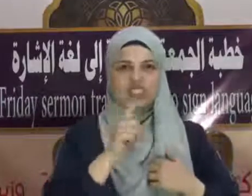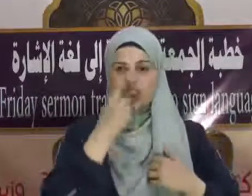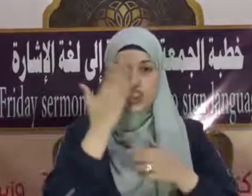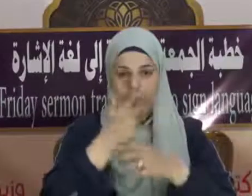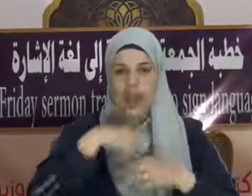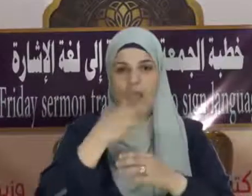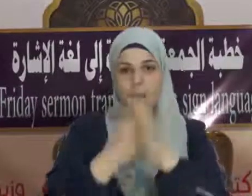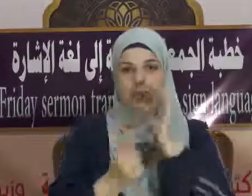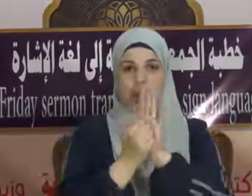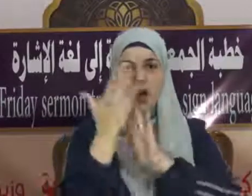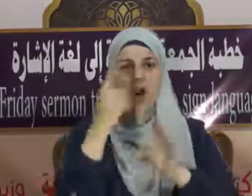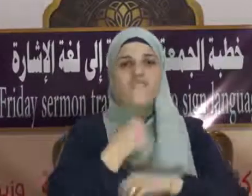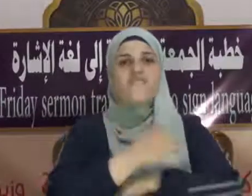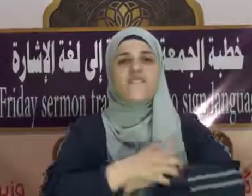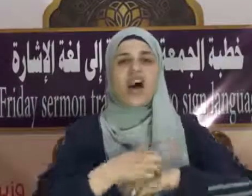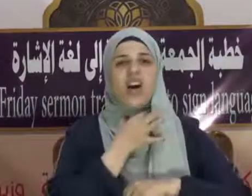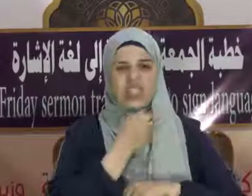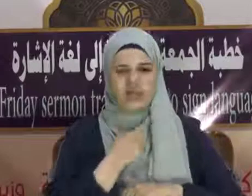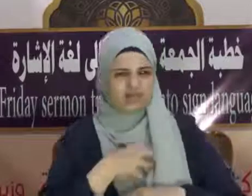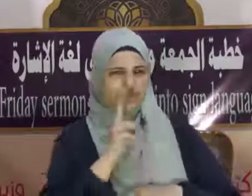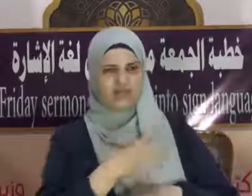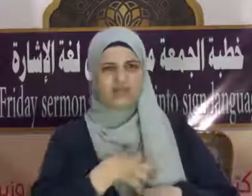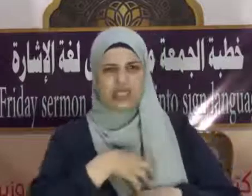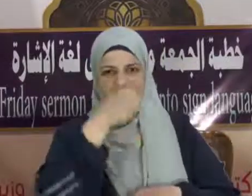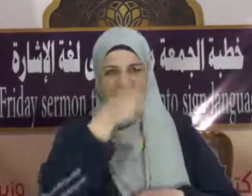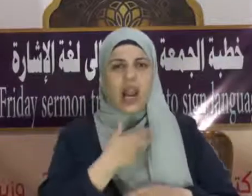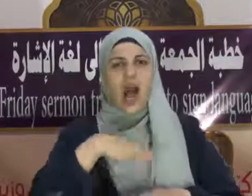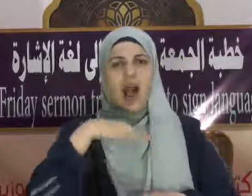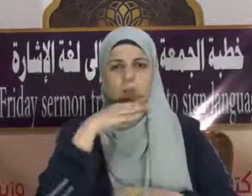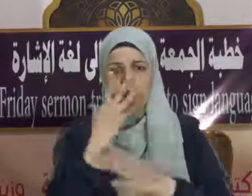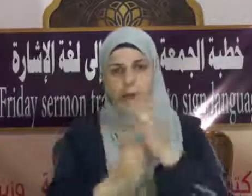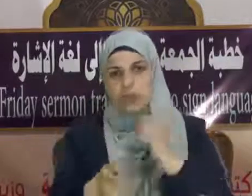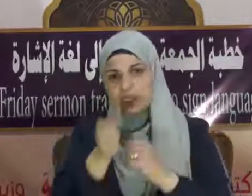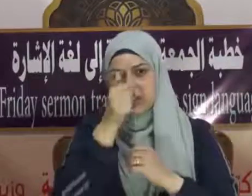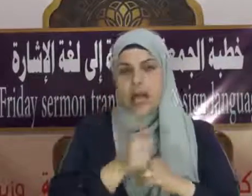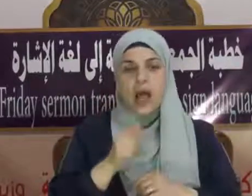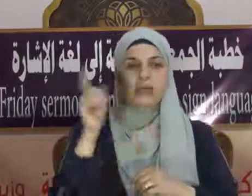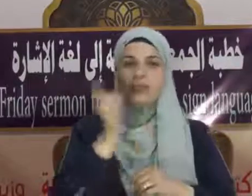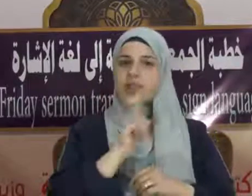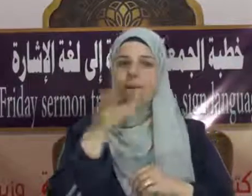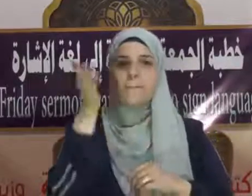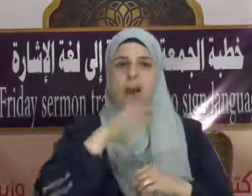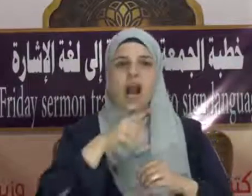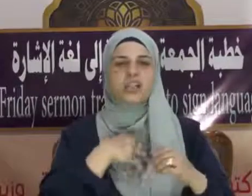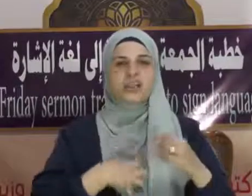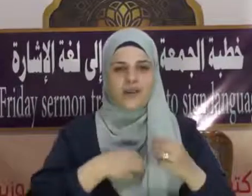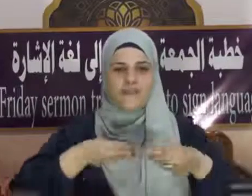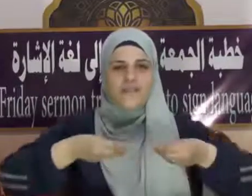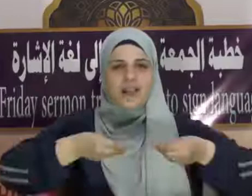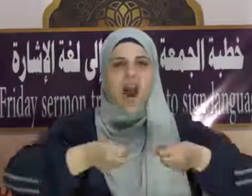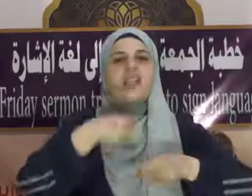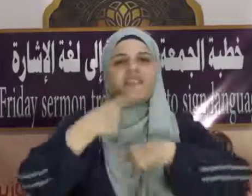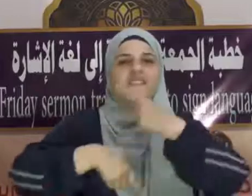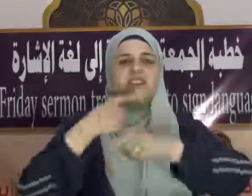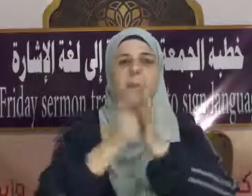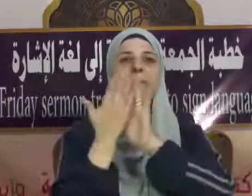قلب ولد الجار الفقير وقلب الوالد مع ولده، فتحدث الشحناء والبغضاء